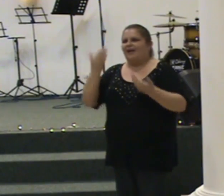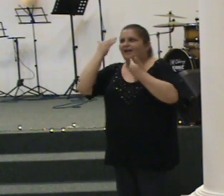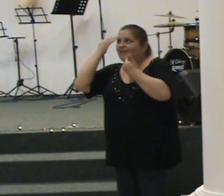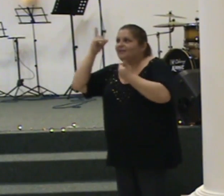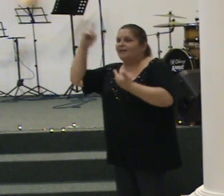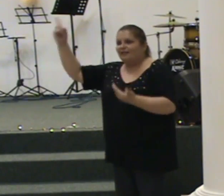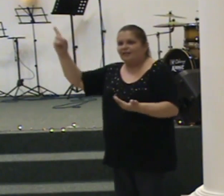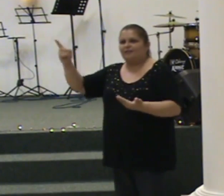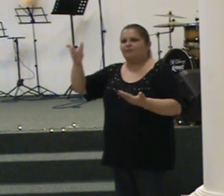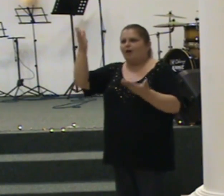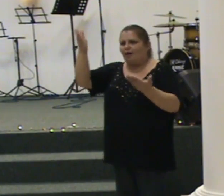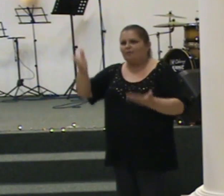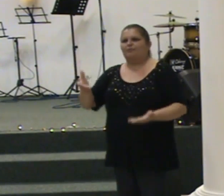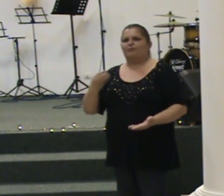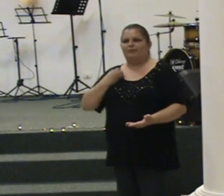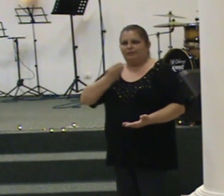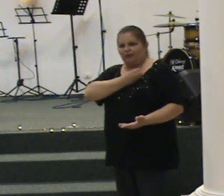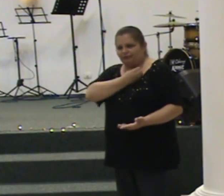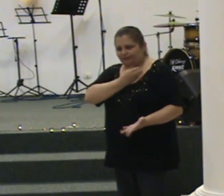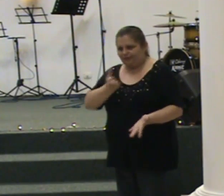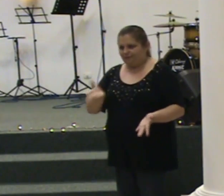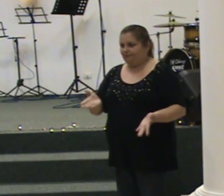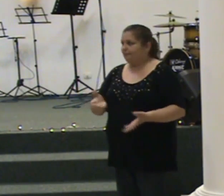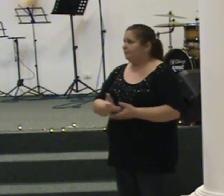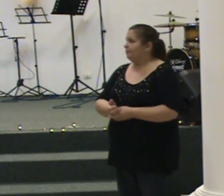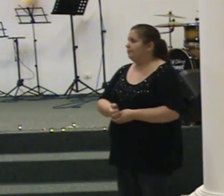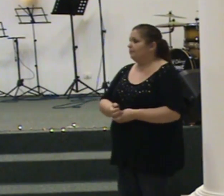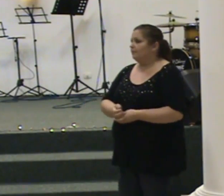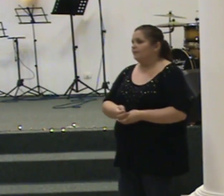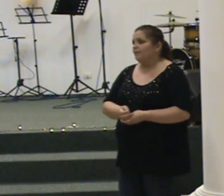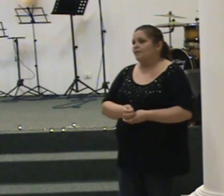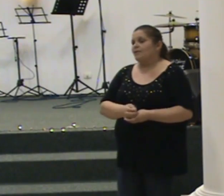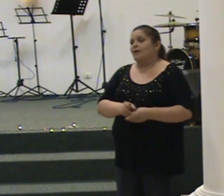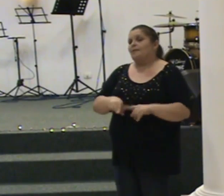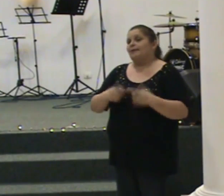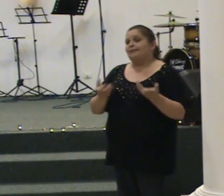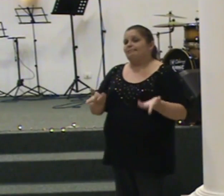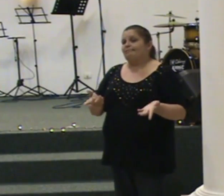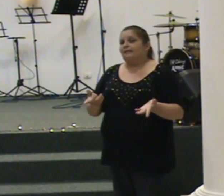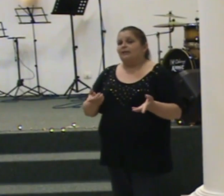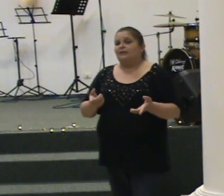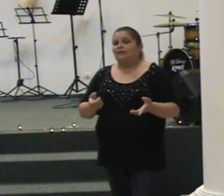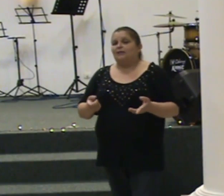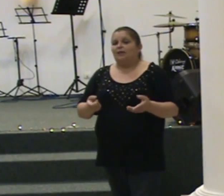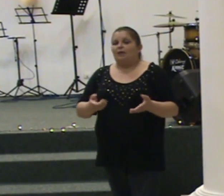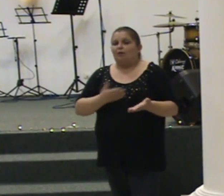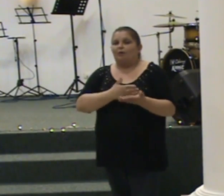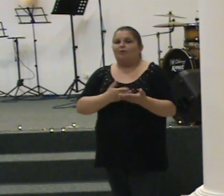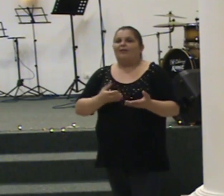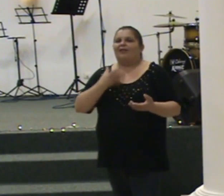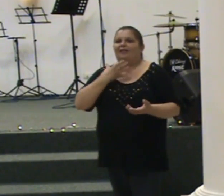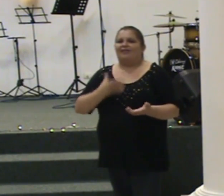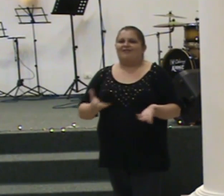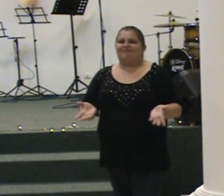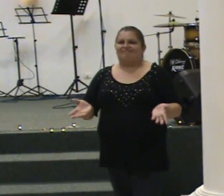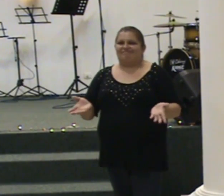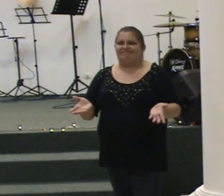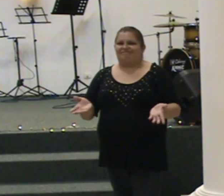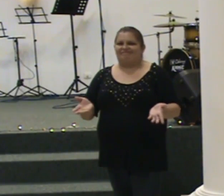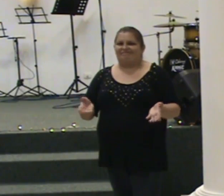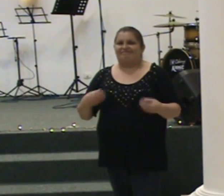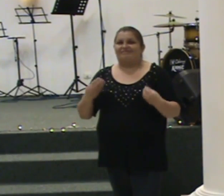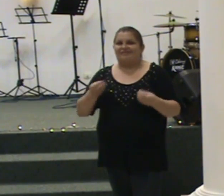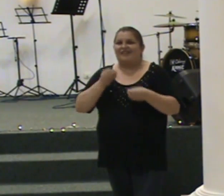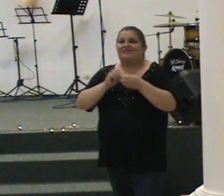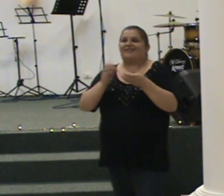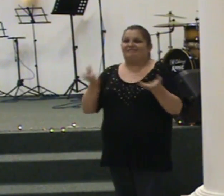vida daquele aniversariante. E quando chega o Natal, que nós estamos falando do aniversariante